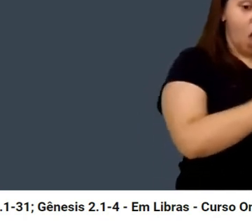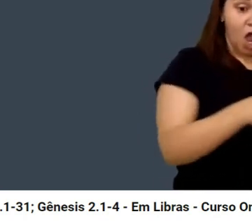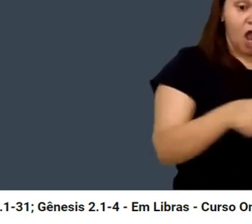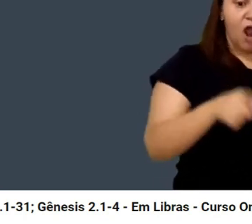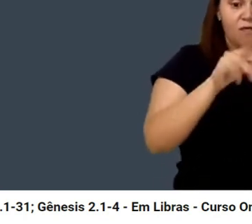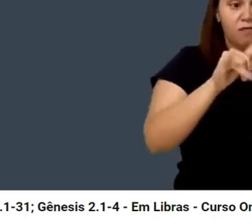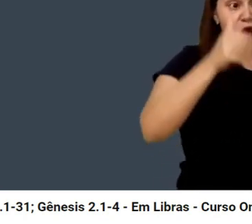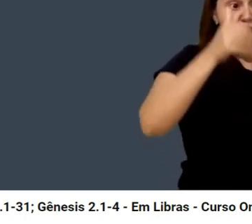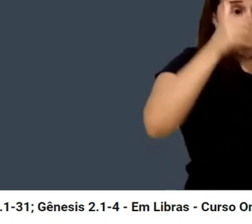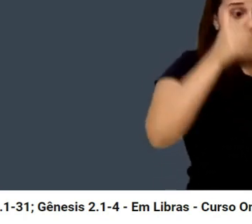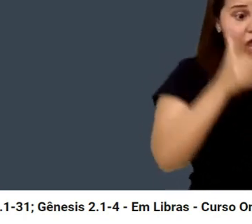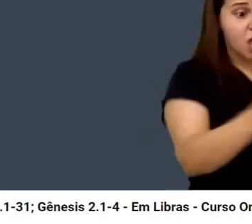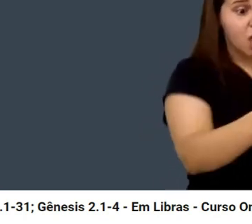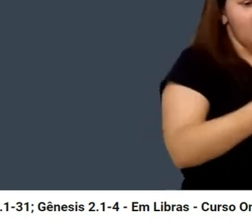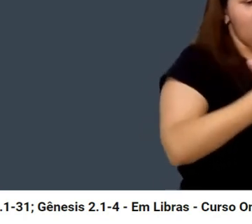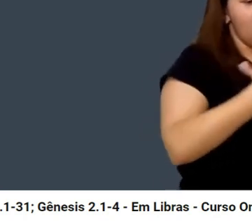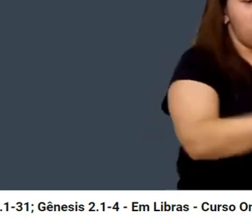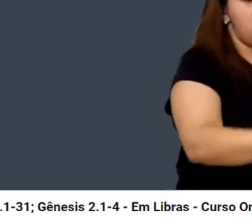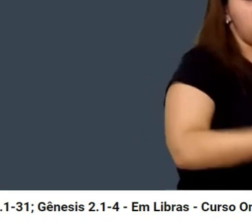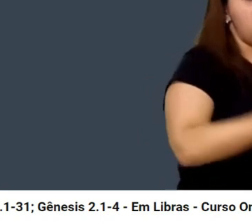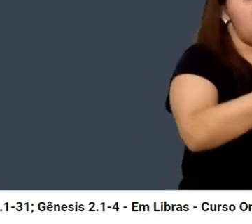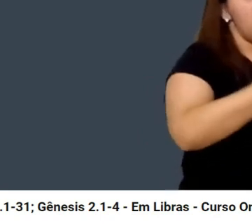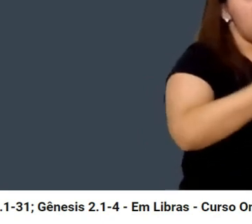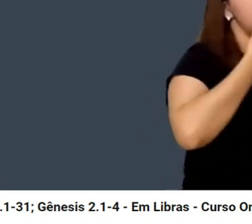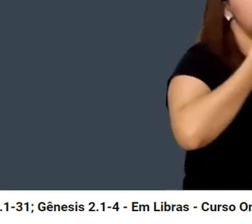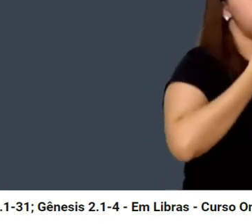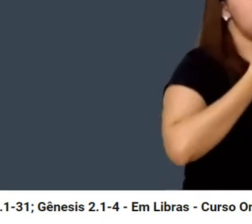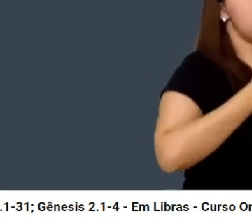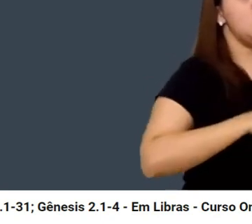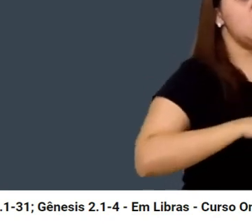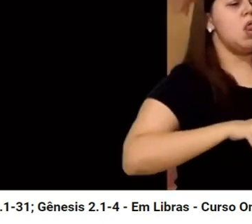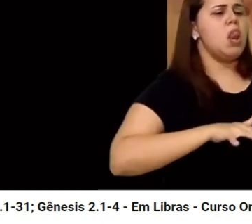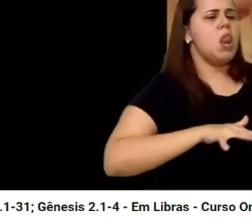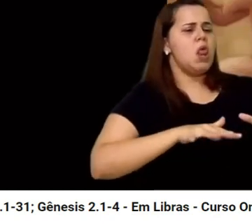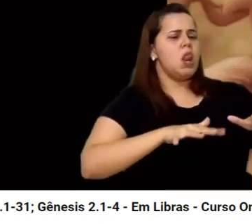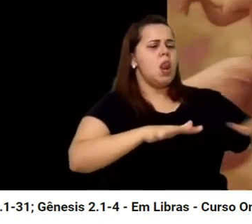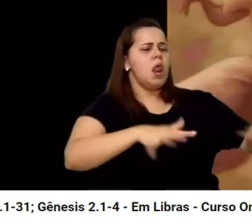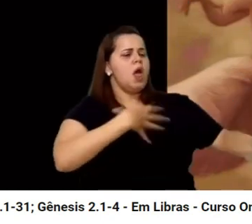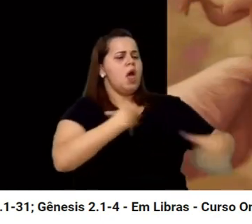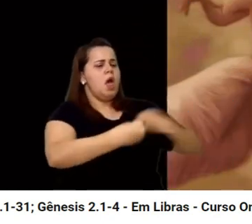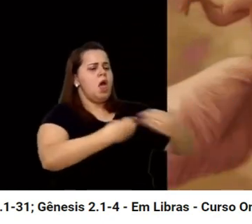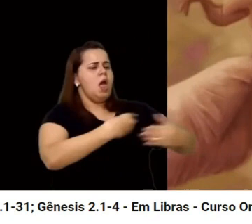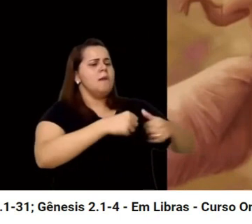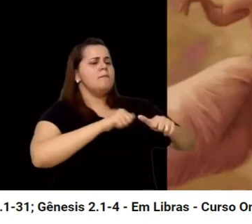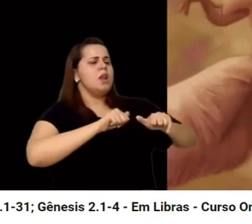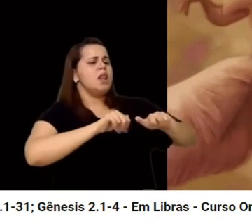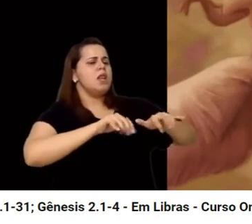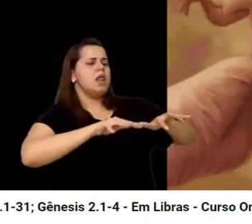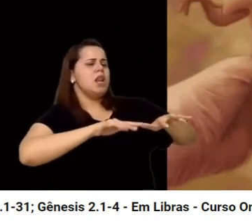Serão filhos meus que futuramente deverão se